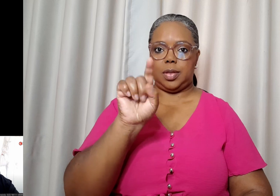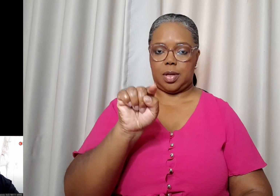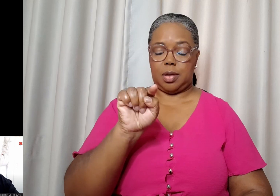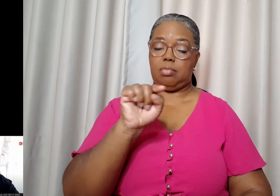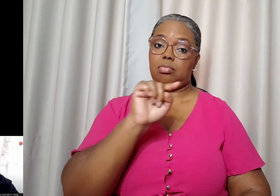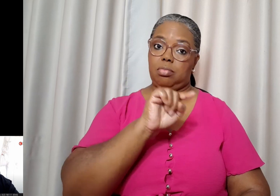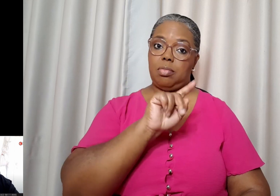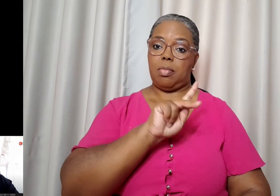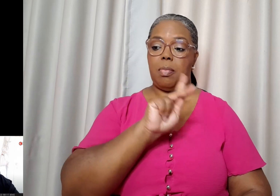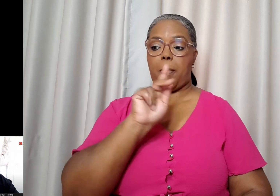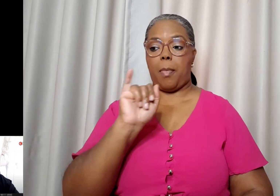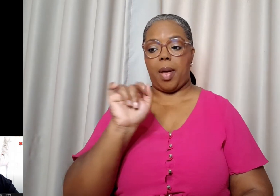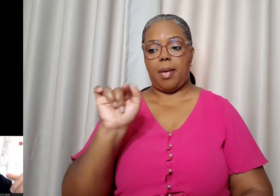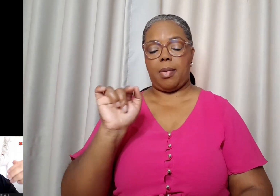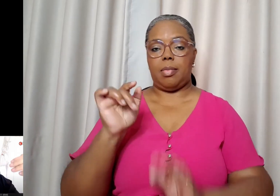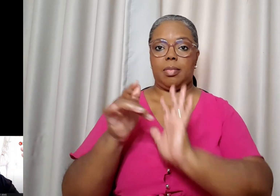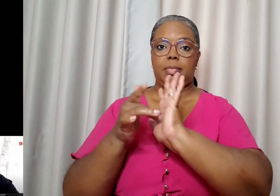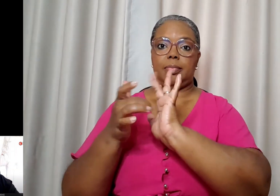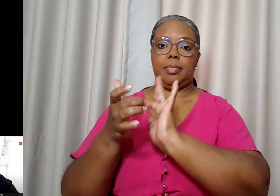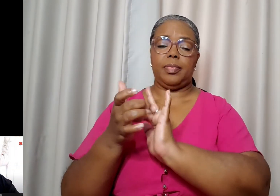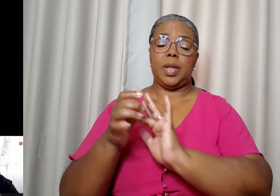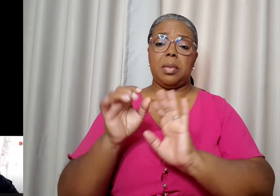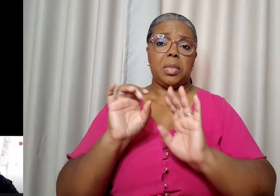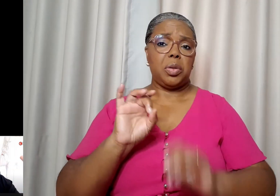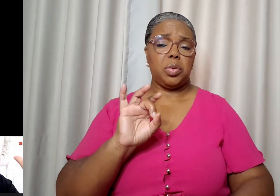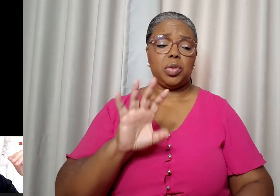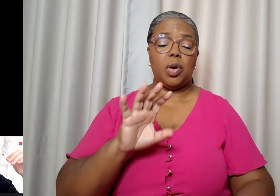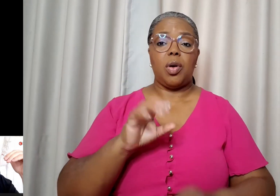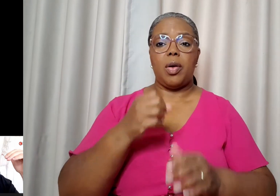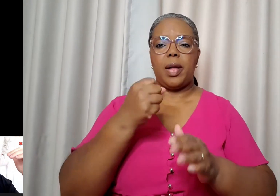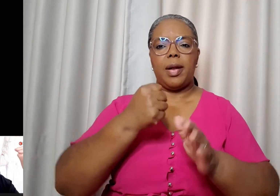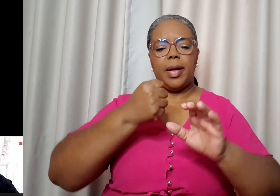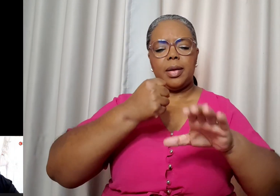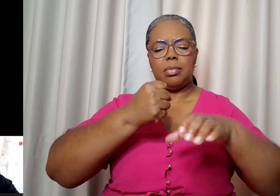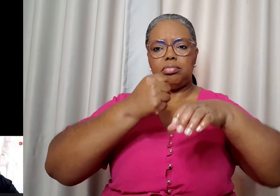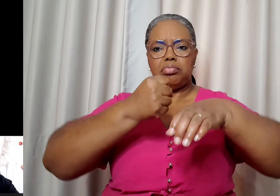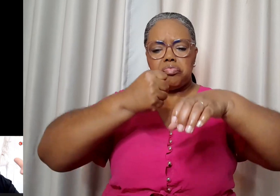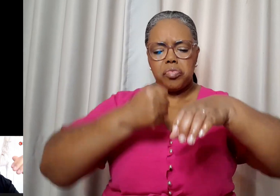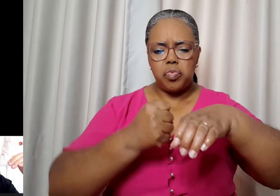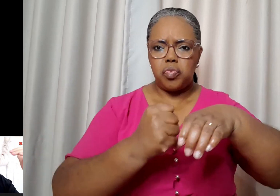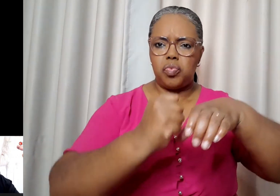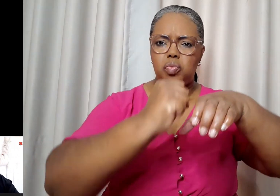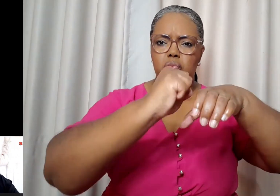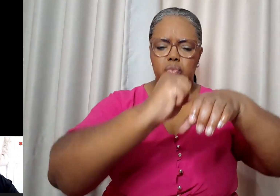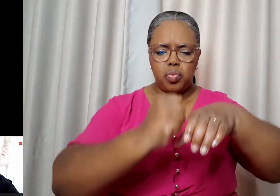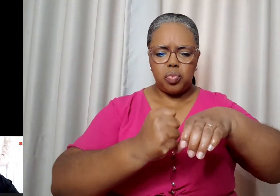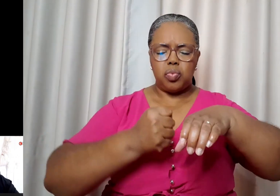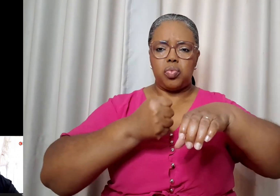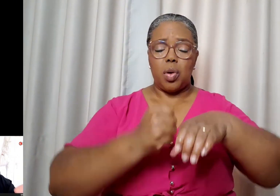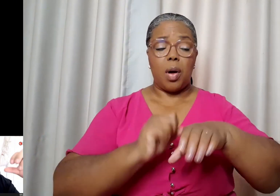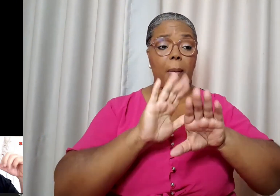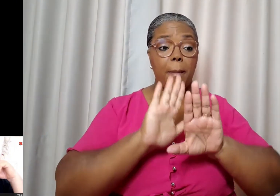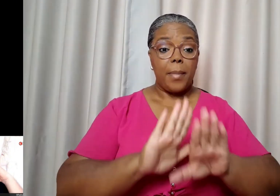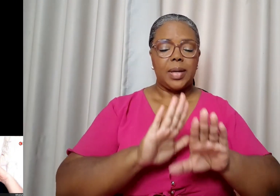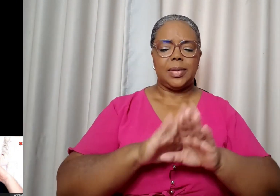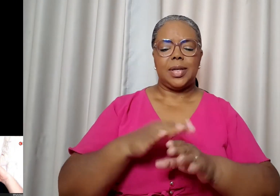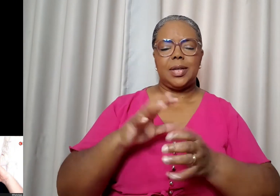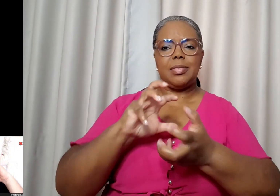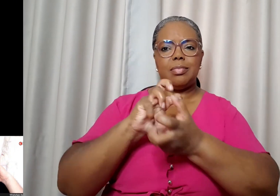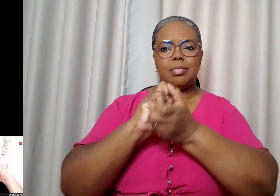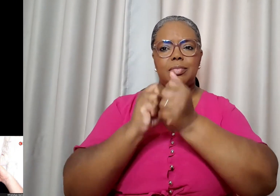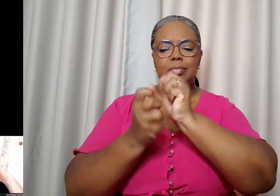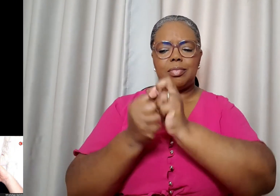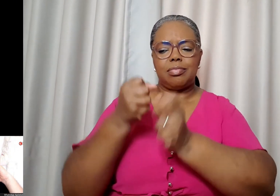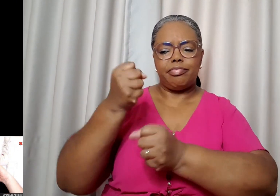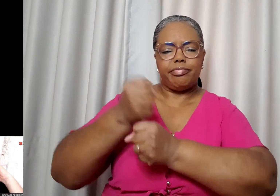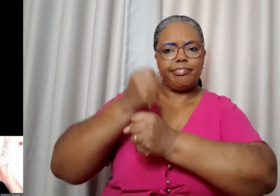nós conhecemos. Ia muito além disso. Ele era um construtor, ele era um artesão. Quer dizer,